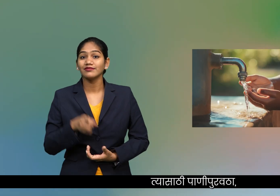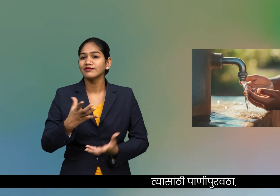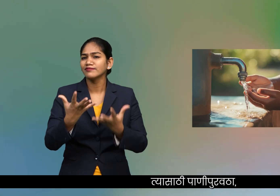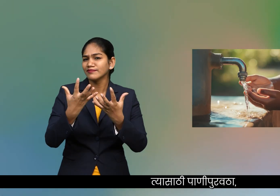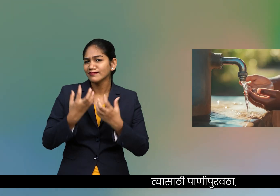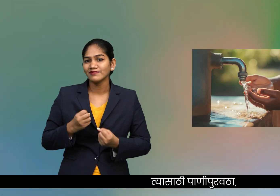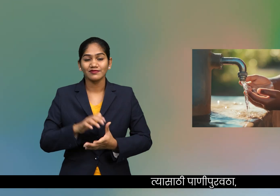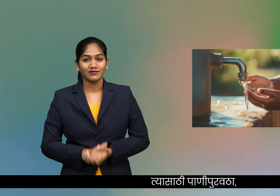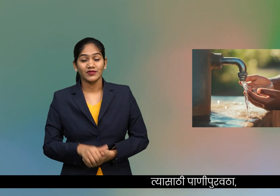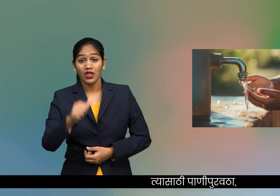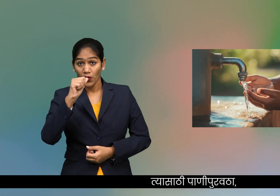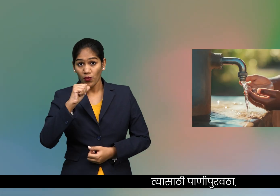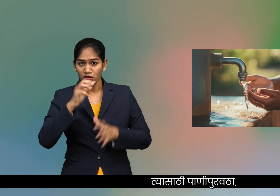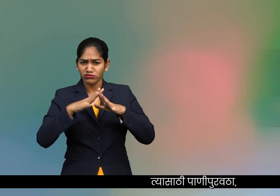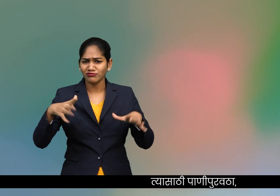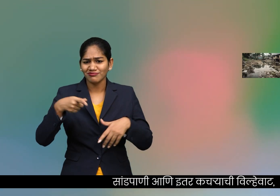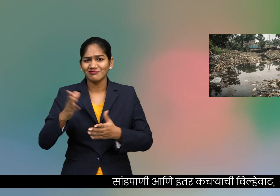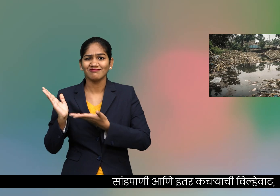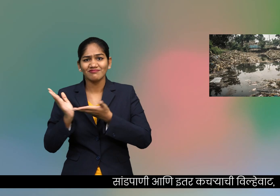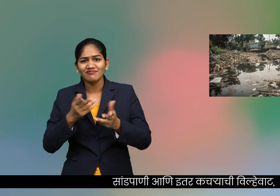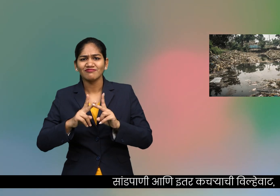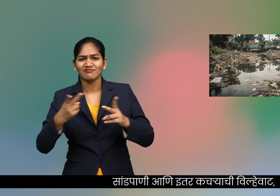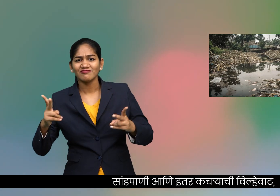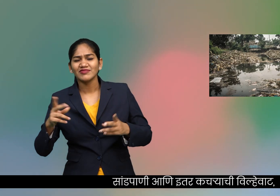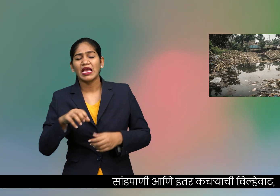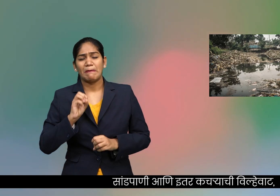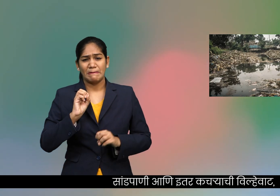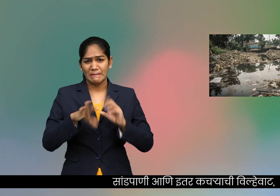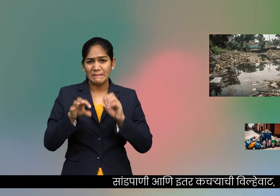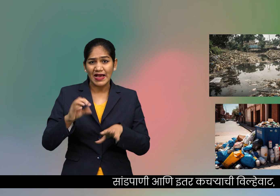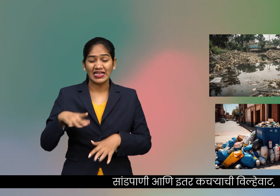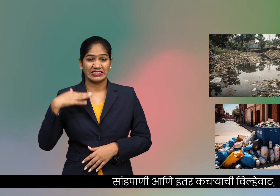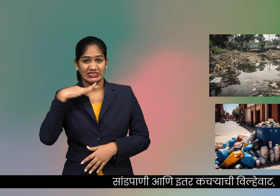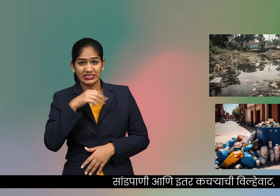त्यासाठी पाणी पुरवठा, सांडपाणी आणि इतर कचऱ्याची विल्हेवाट,